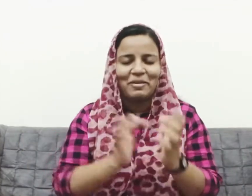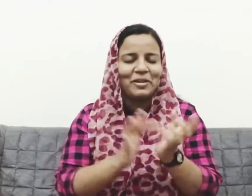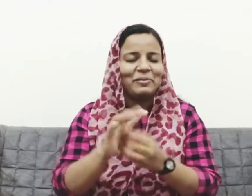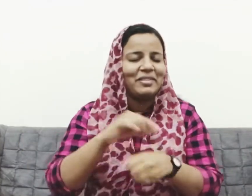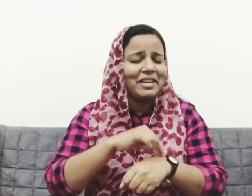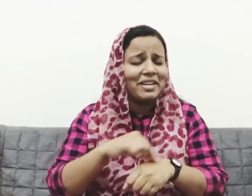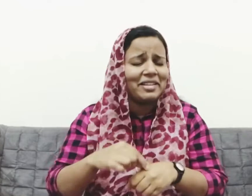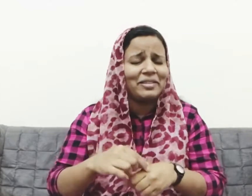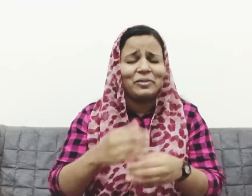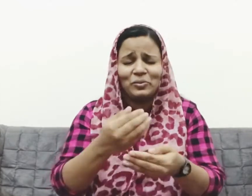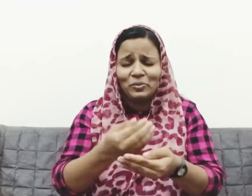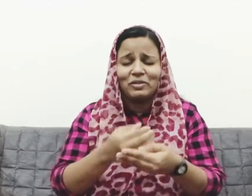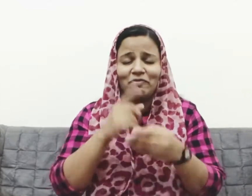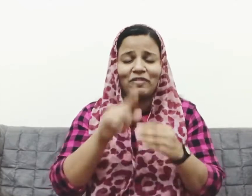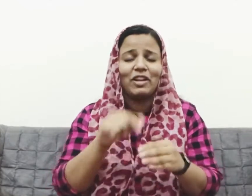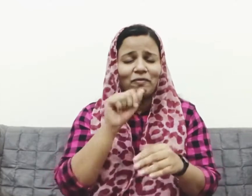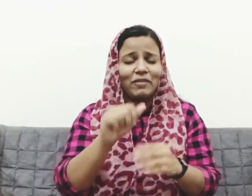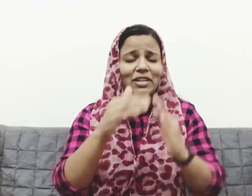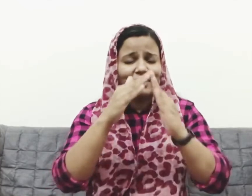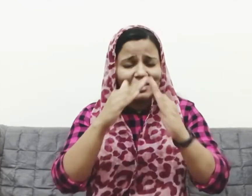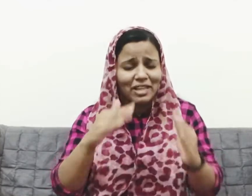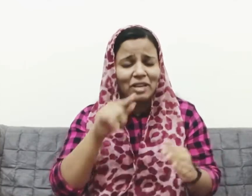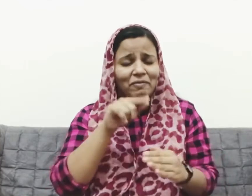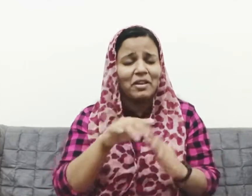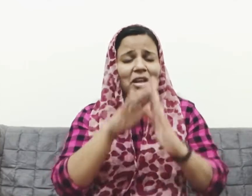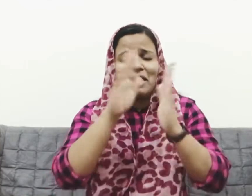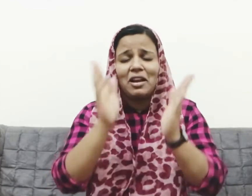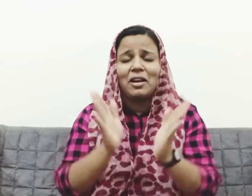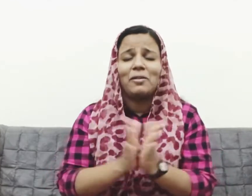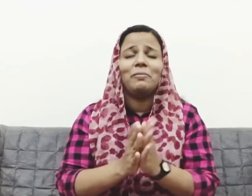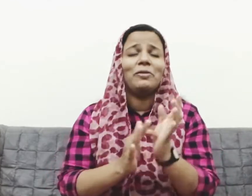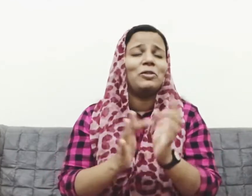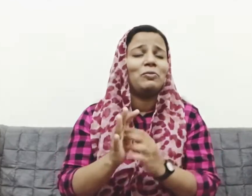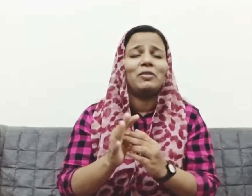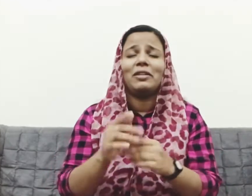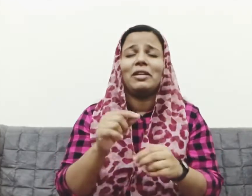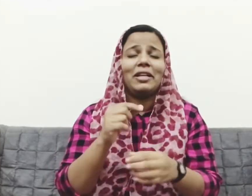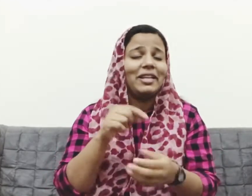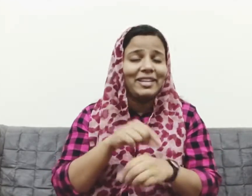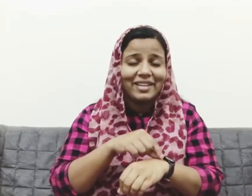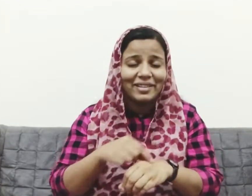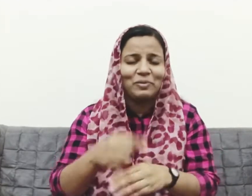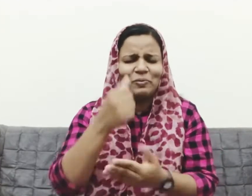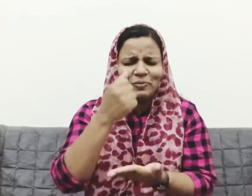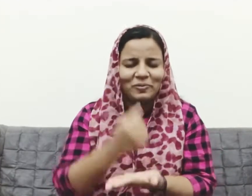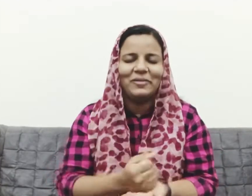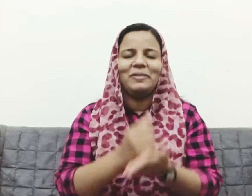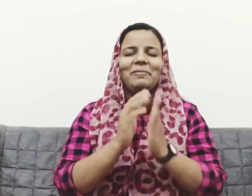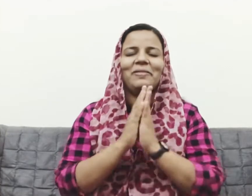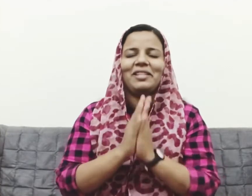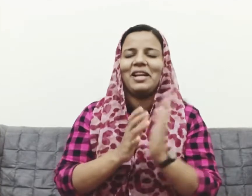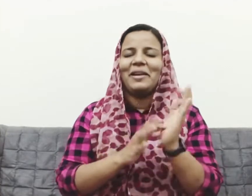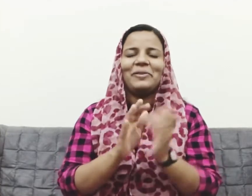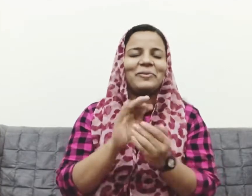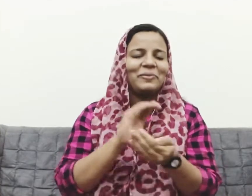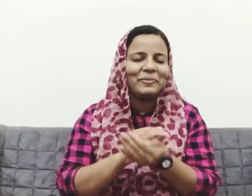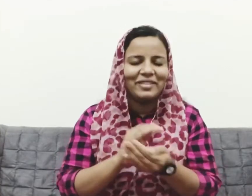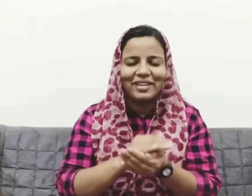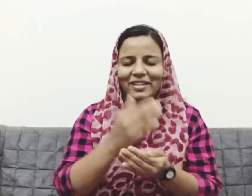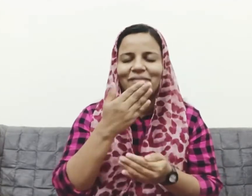ഇവരെ മറയ്ക്കണമേ. ഇവരെയും ഇവർ പാർക്കുന്ന ഭവനത്തെയും യേശുവിൻ്റെ രക്തം കൊണ്ട് മുദ്ര വെച്ച് പ്രാർത്ഥിക്കുക. ഓ താങ്ക് യു ജീസസ്. അങ്ങ് സംരക്ഷിച്ചിരിക്കുന്നതിനായിട്ട്